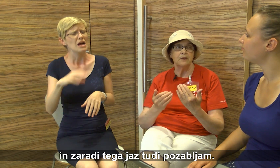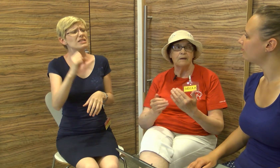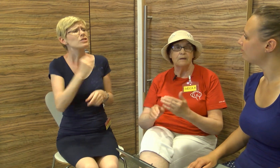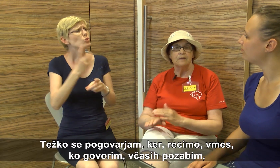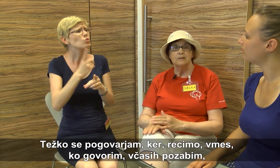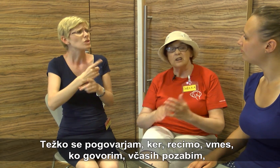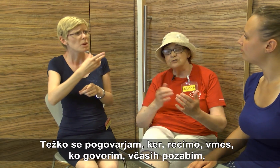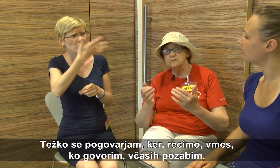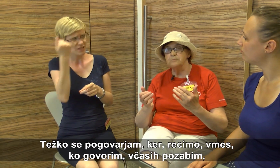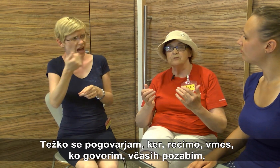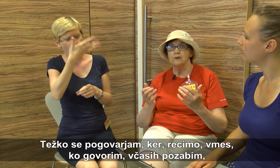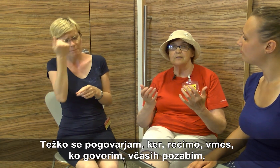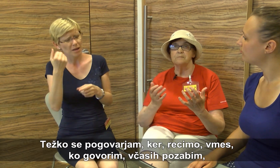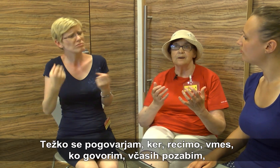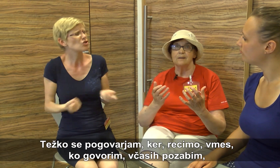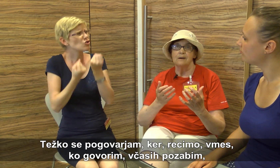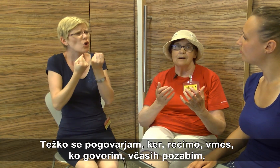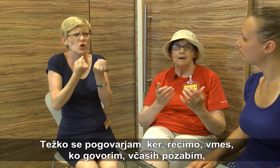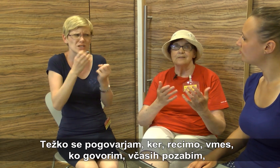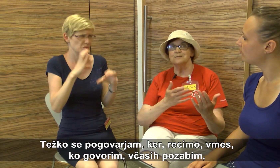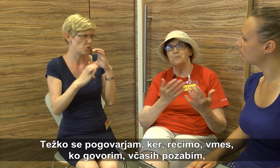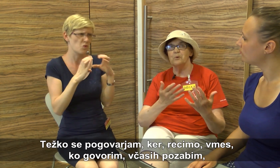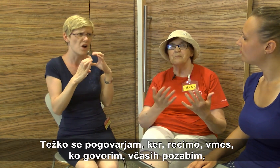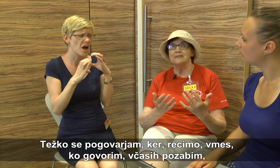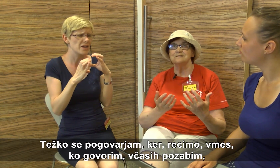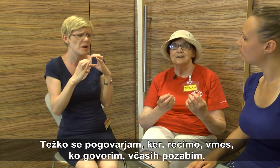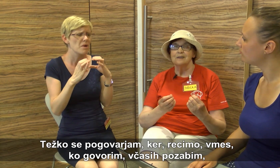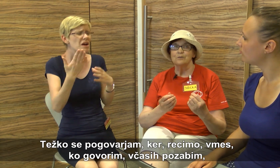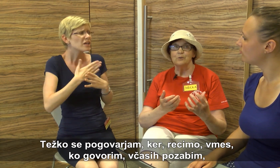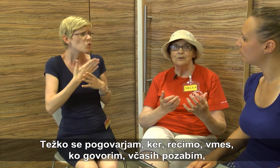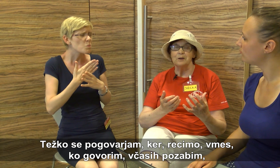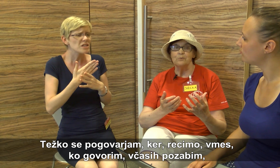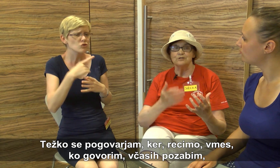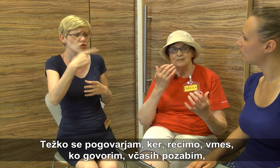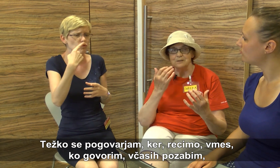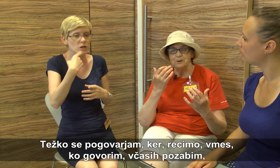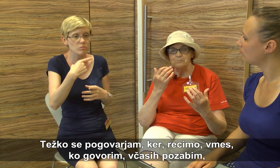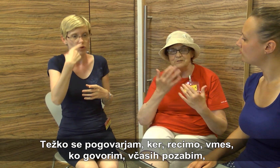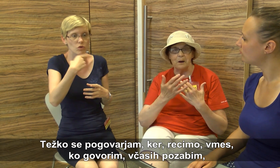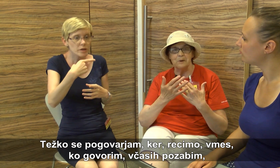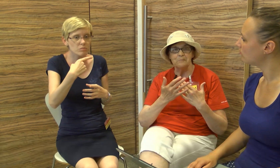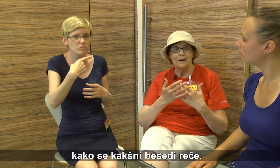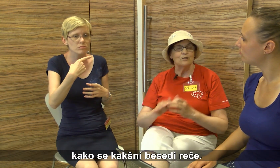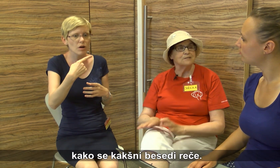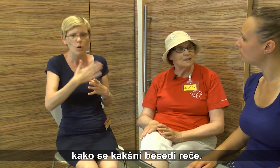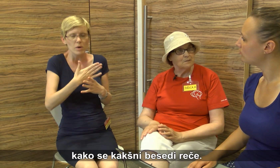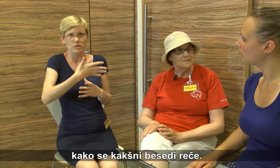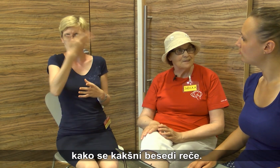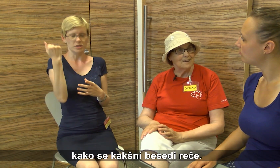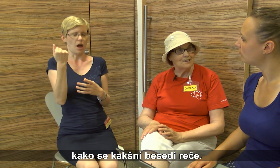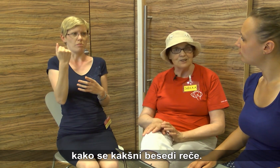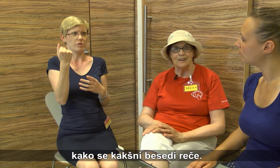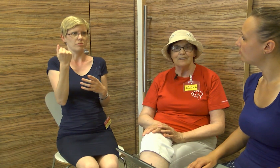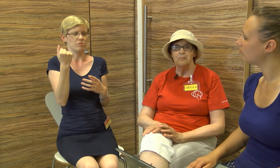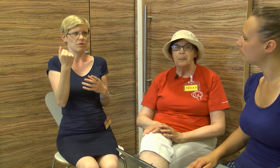pozabljam. Težko se pogovarjam, ker recimo vmes, ko govorim, včasih pozabim, ko vse kakve